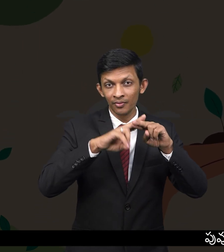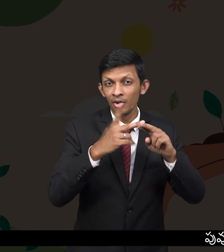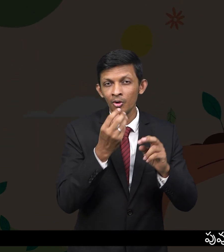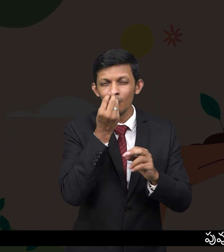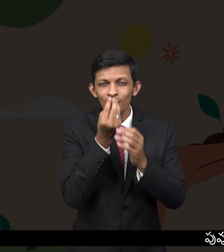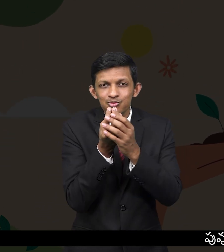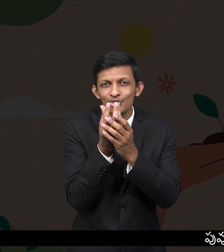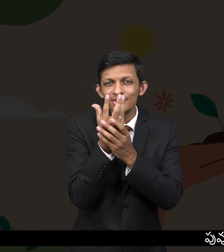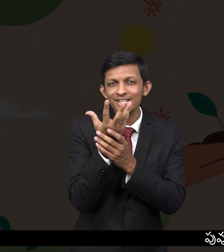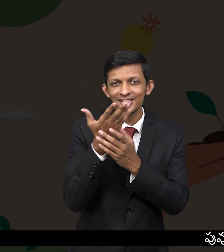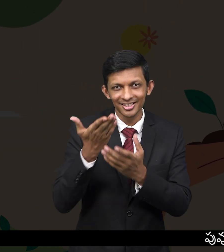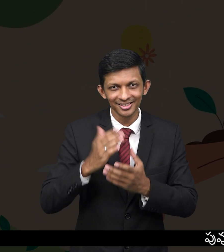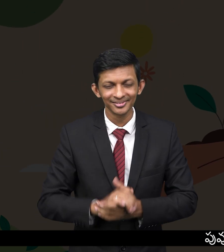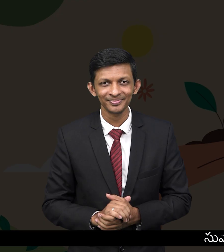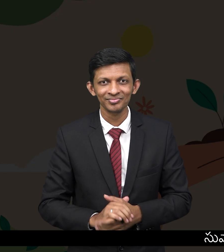పువ్వులు,